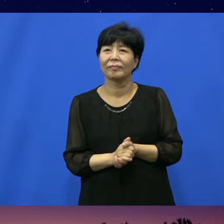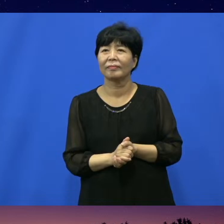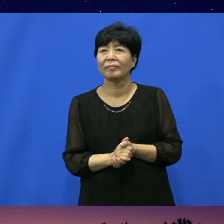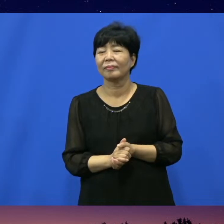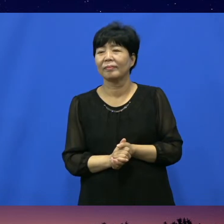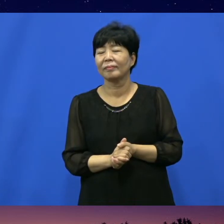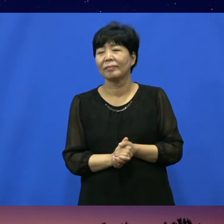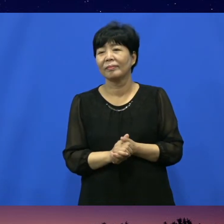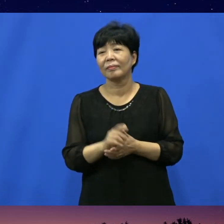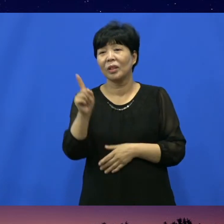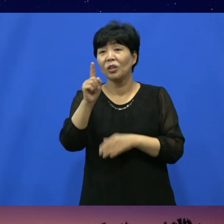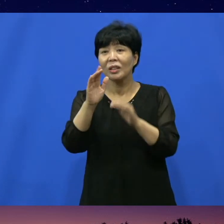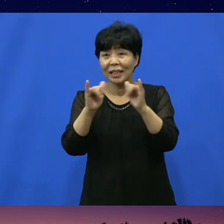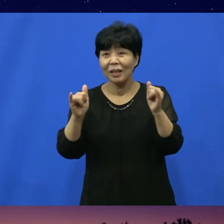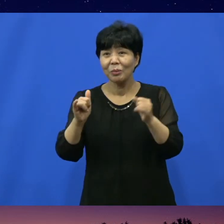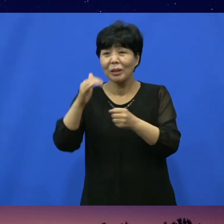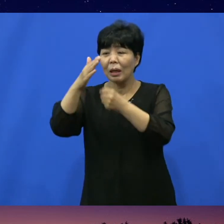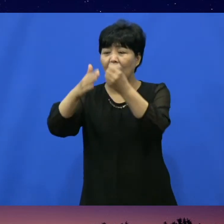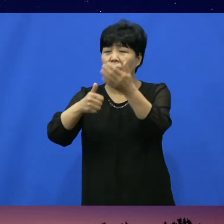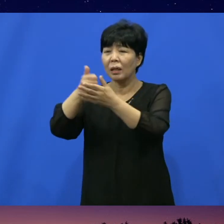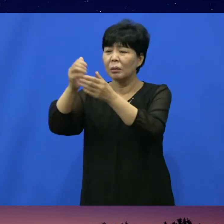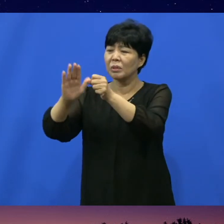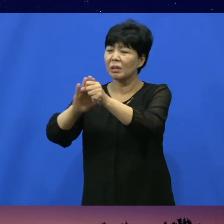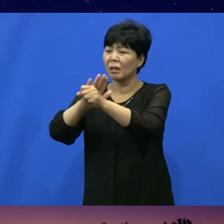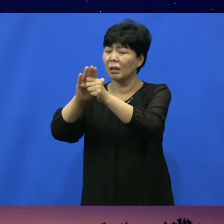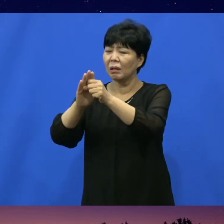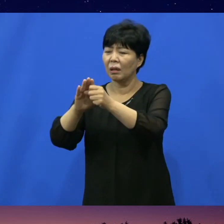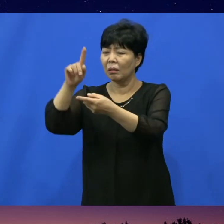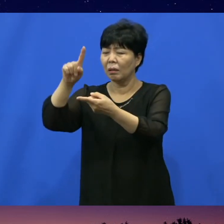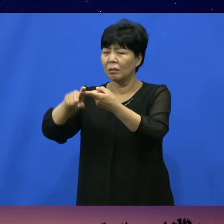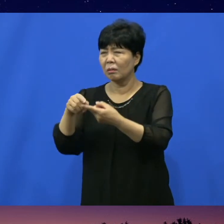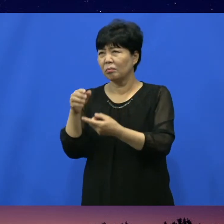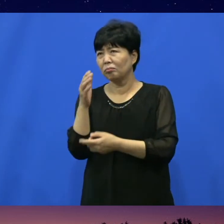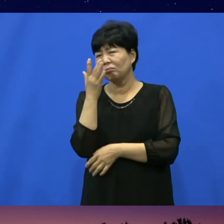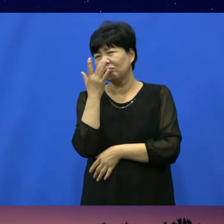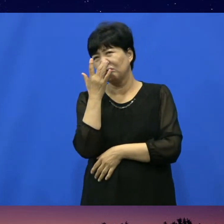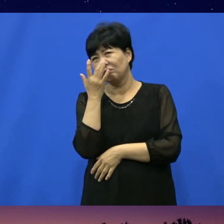어떤 사람은 하나님의 사랑에 대해서 별로 흥미를 느끼지 않는 거죠.